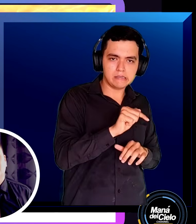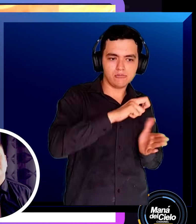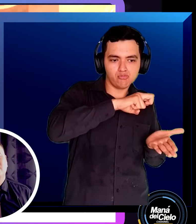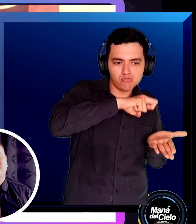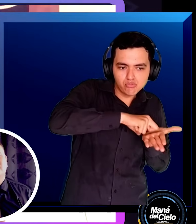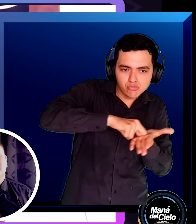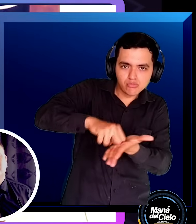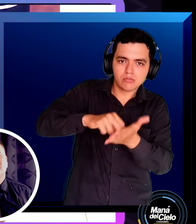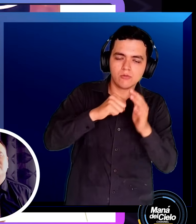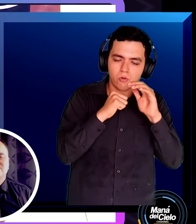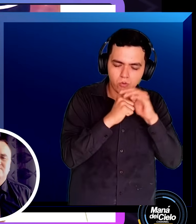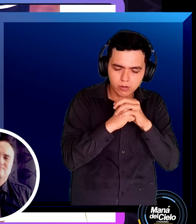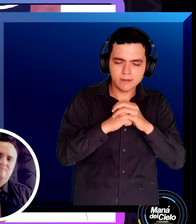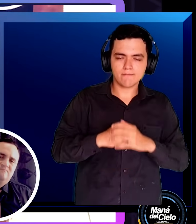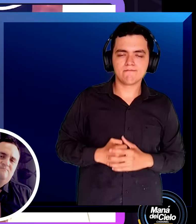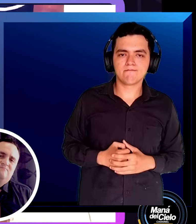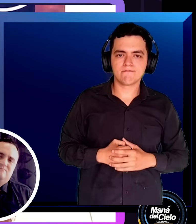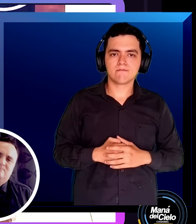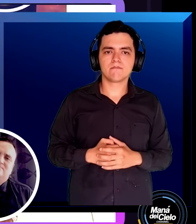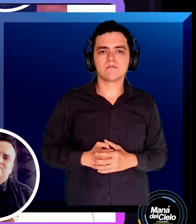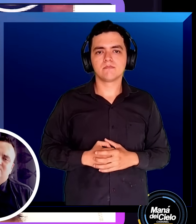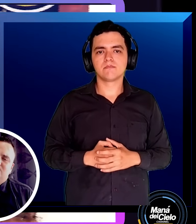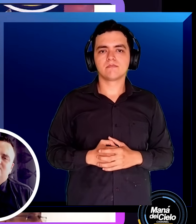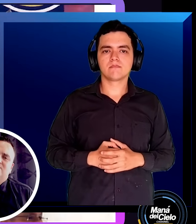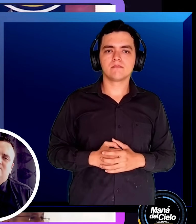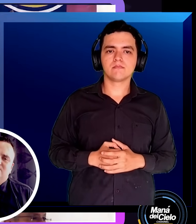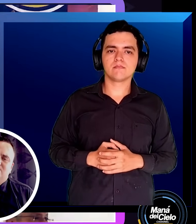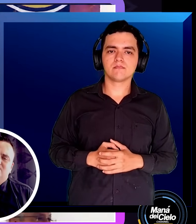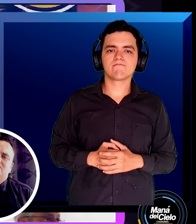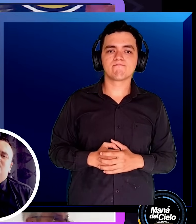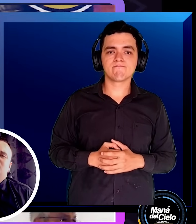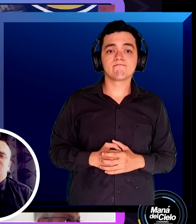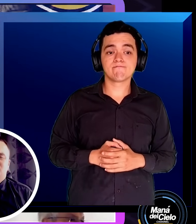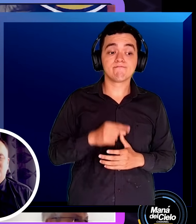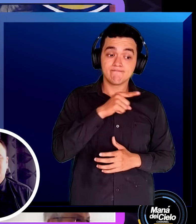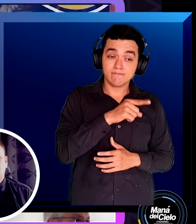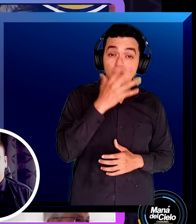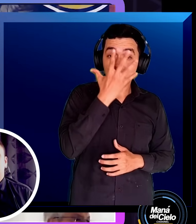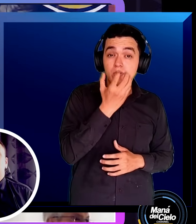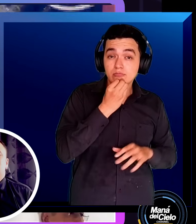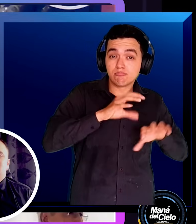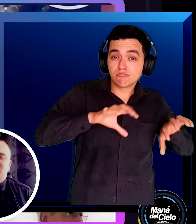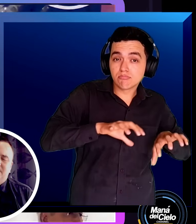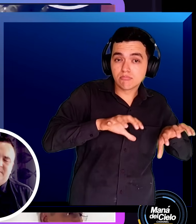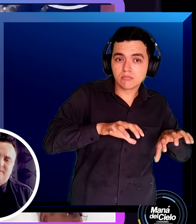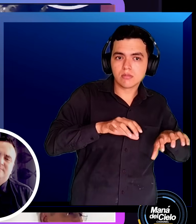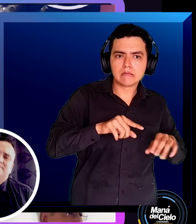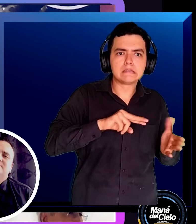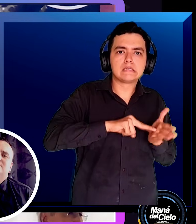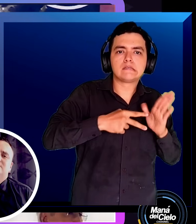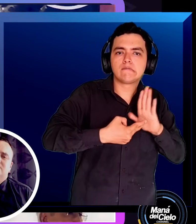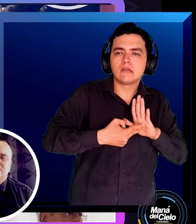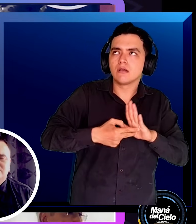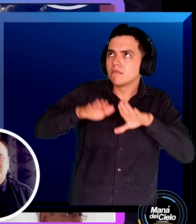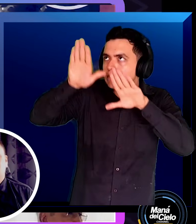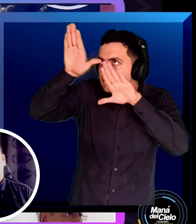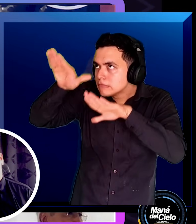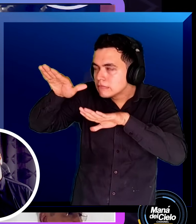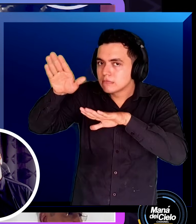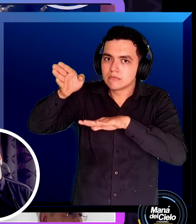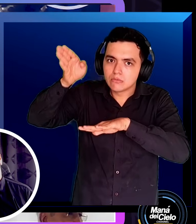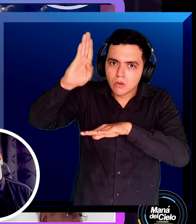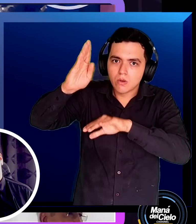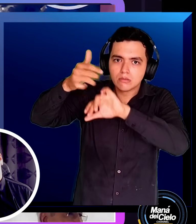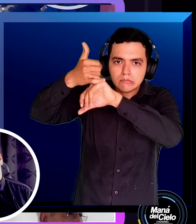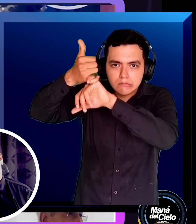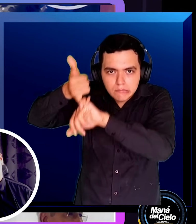su voluntad y el momento para comprar el carro? Hay un área en el Padre Nuestro que nos enseña que es la segunda petición: Padre Nuestro que estás en los